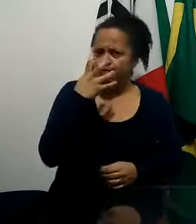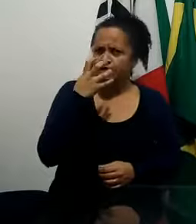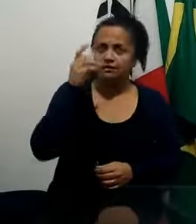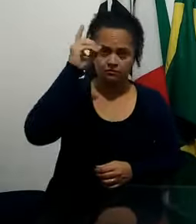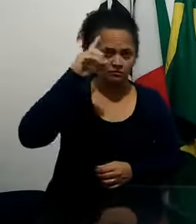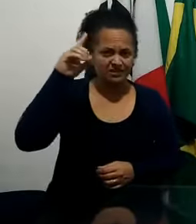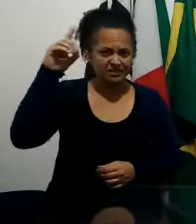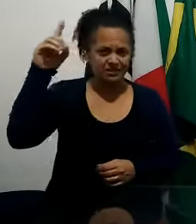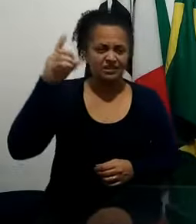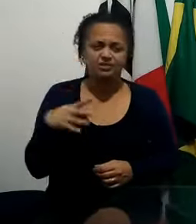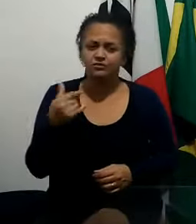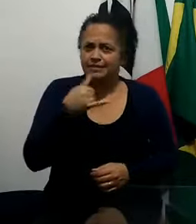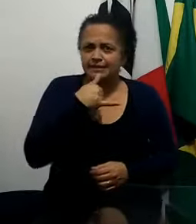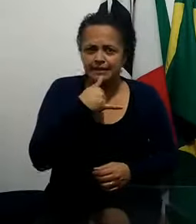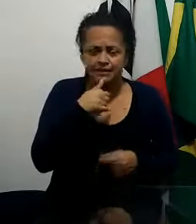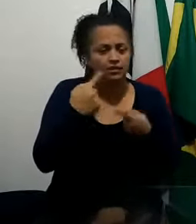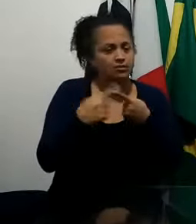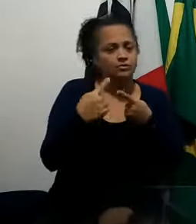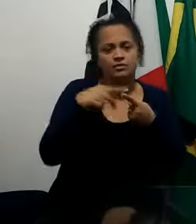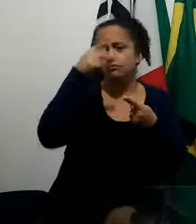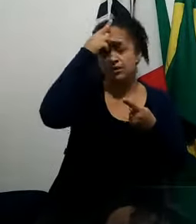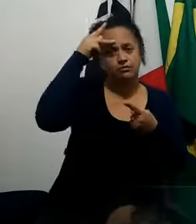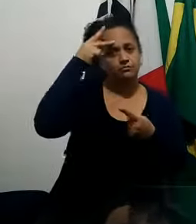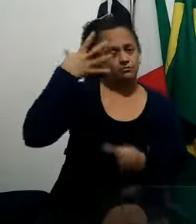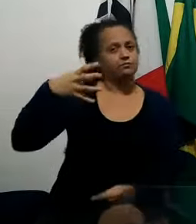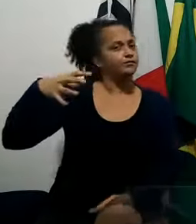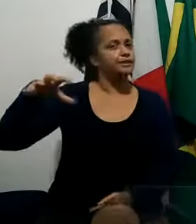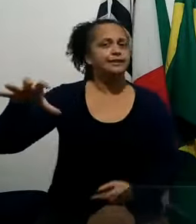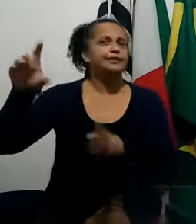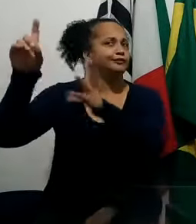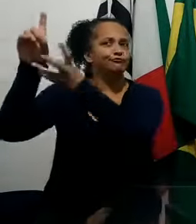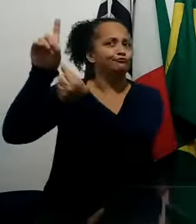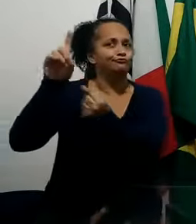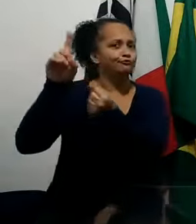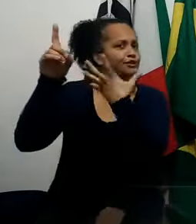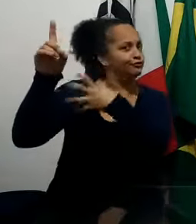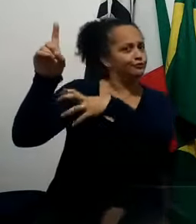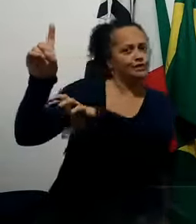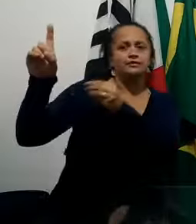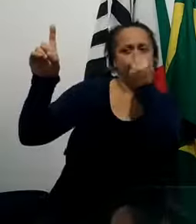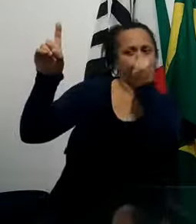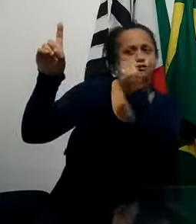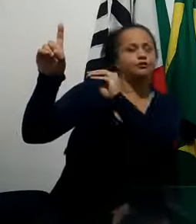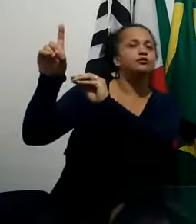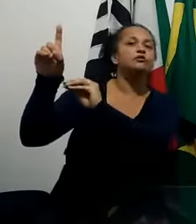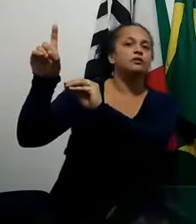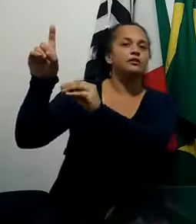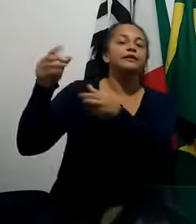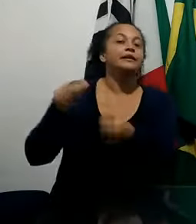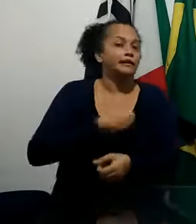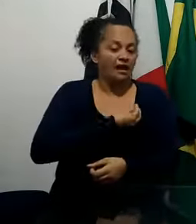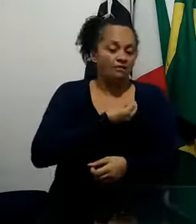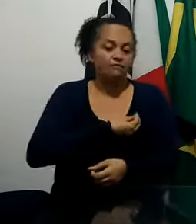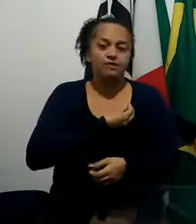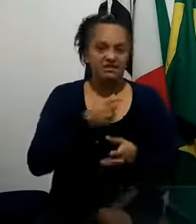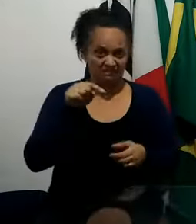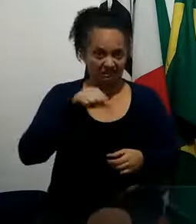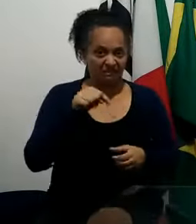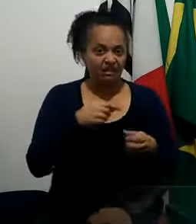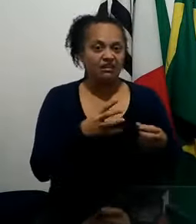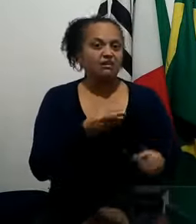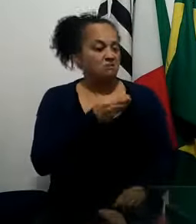não aceitaram a Cristo e viveram uma vida aí totalmente entregue ao pecado.